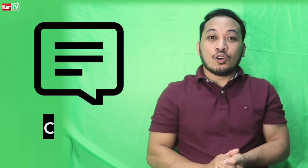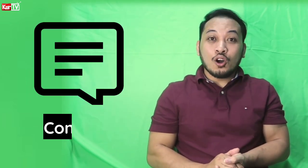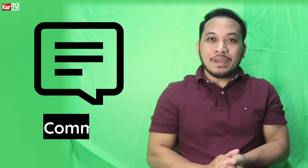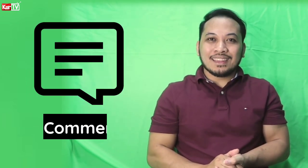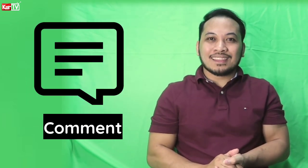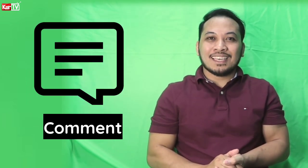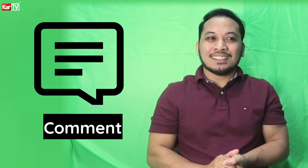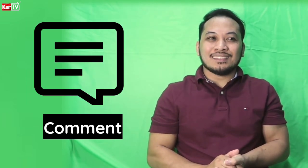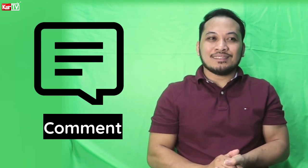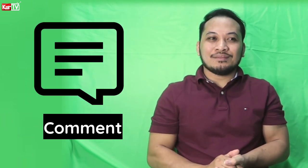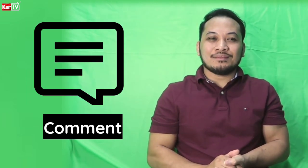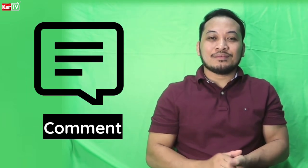comment.